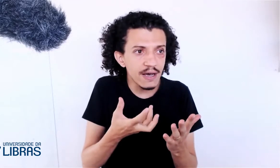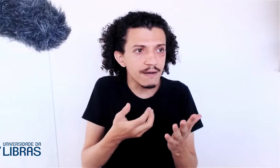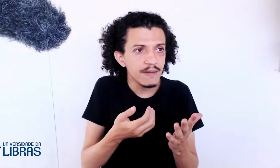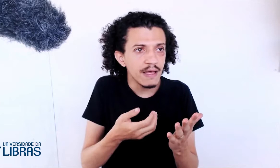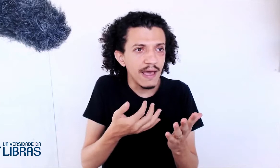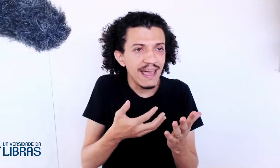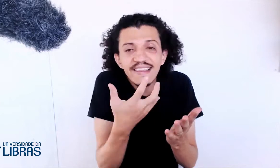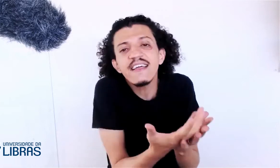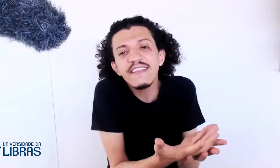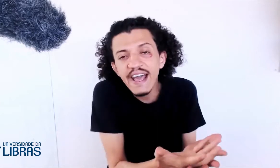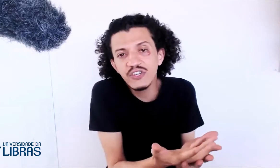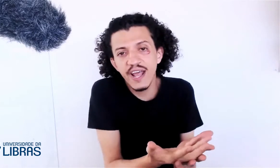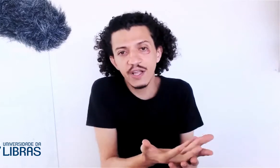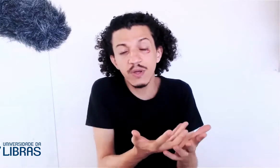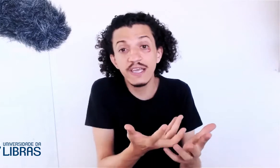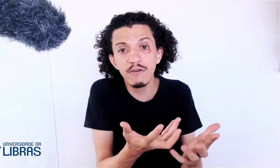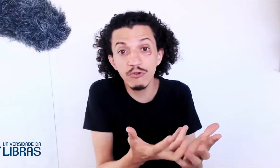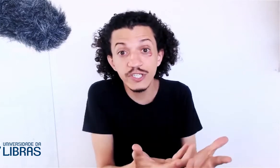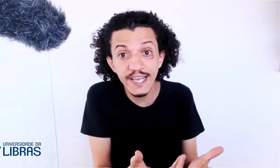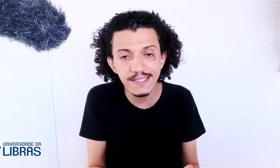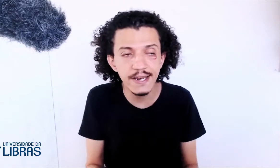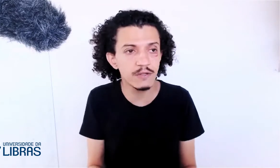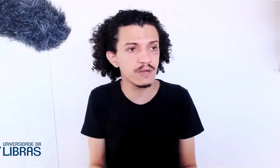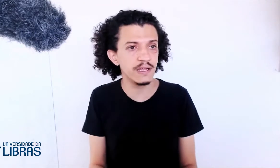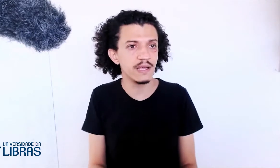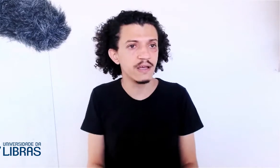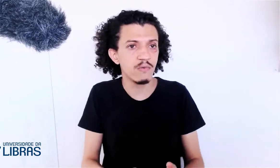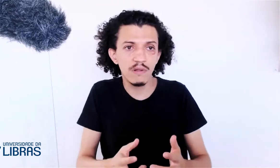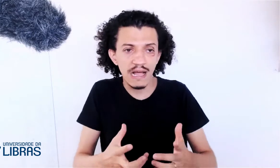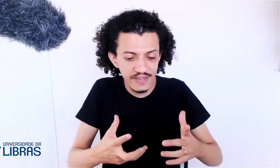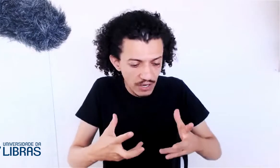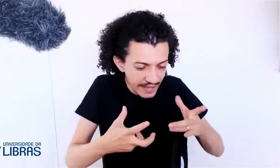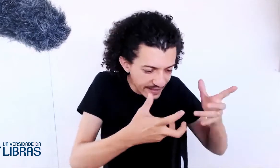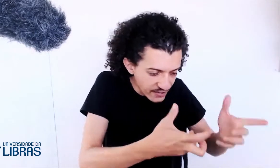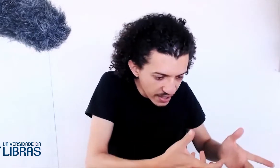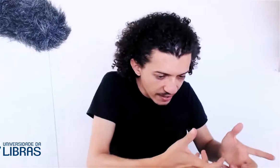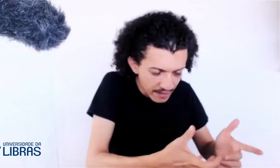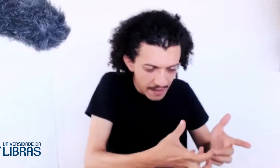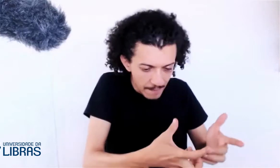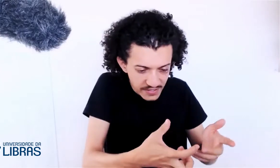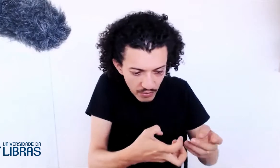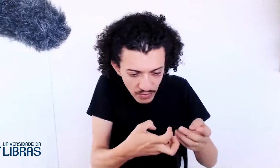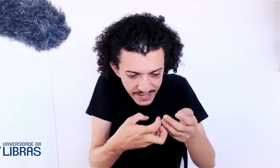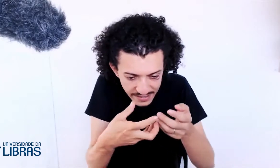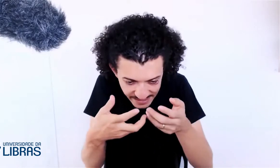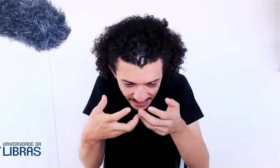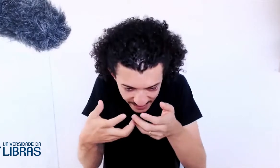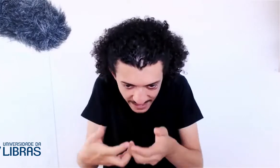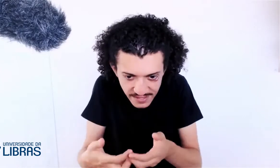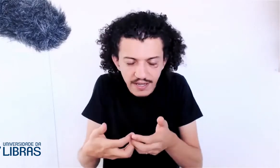conseguia entender direito aquilo que eu tinha escrito ali. Às vezes eu até entendia, mas eu não conseguia ter certeza